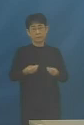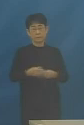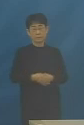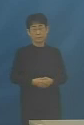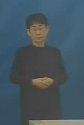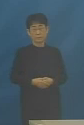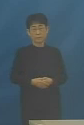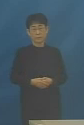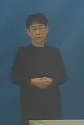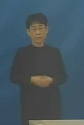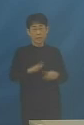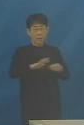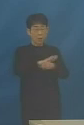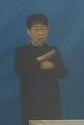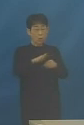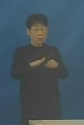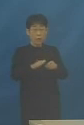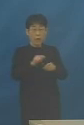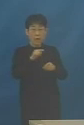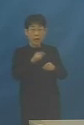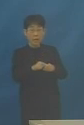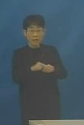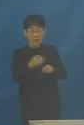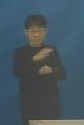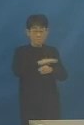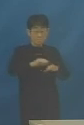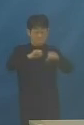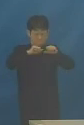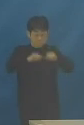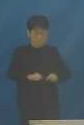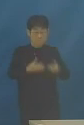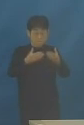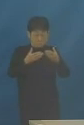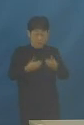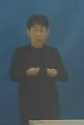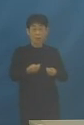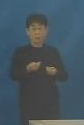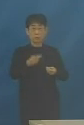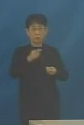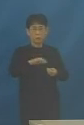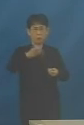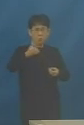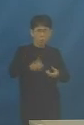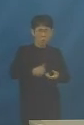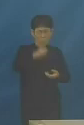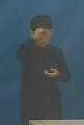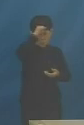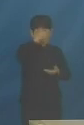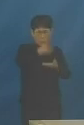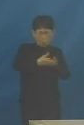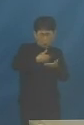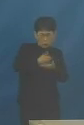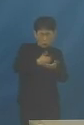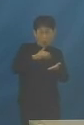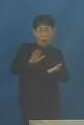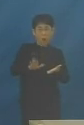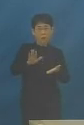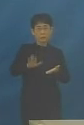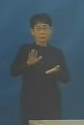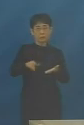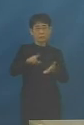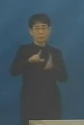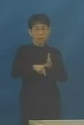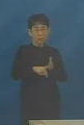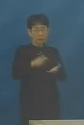子の名から回復された方で後遺症があるという方は是非や保健所に相談をしていただきたいとでそれで